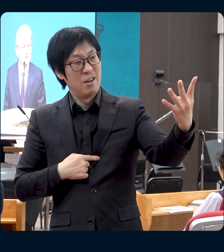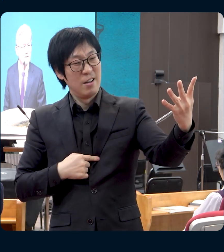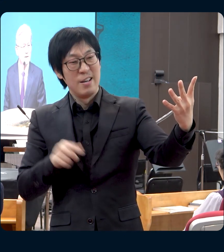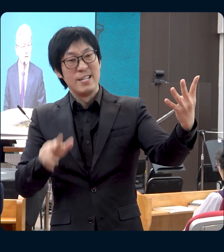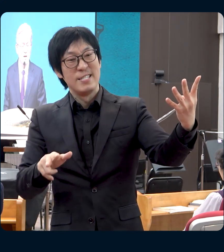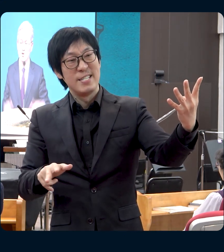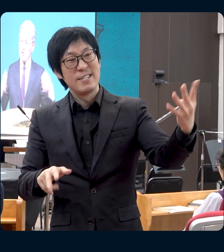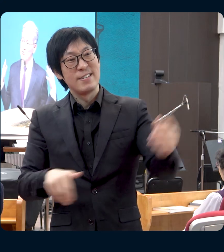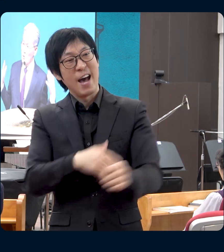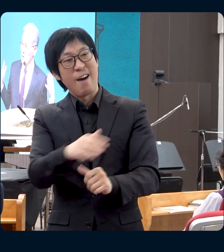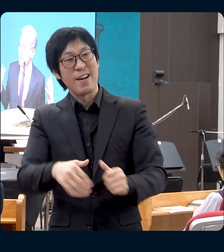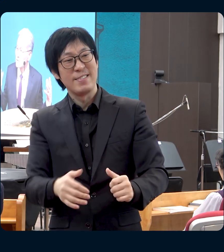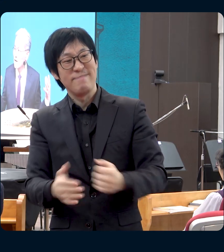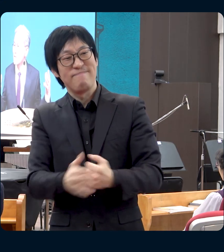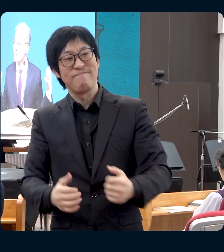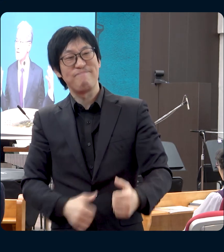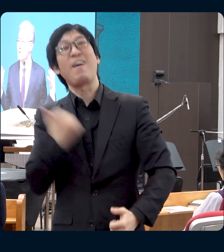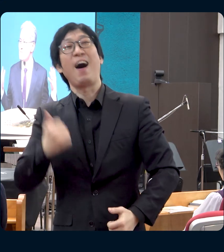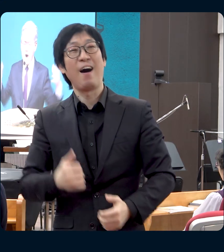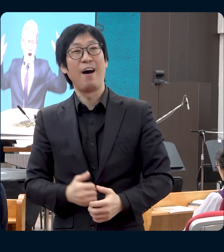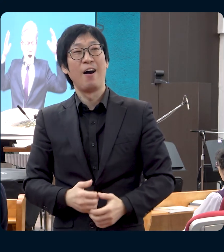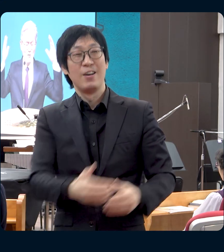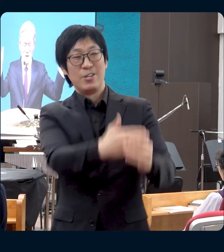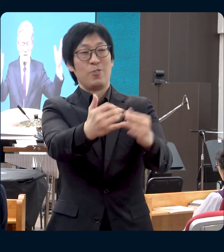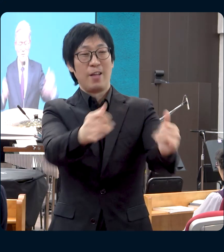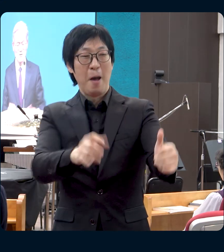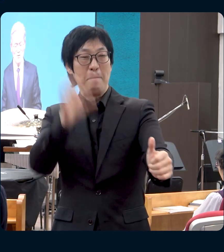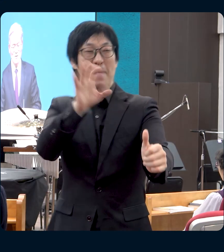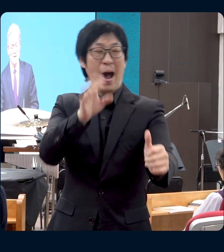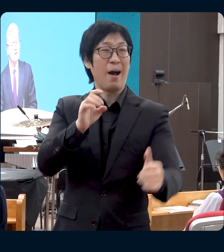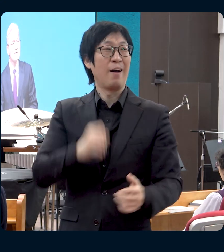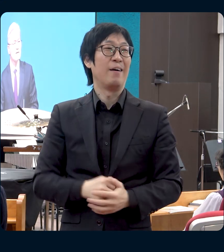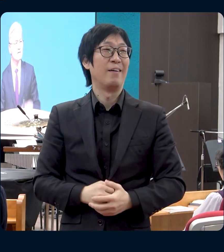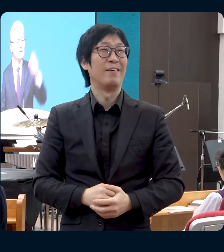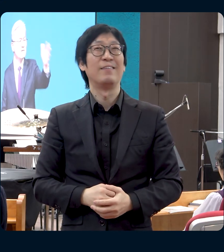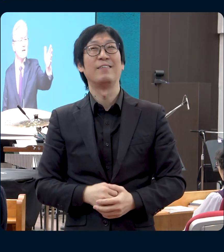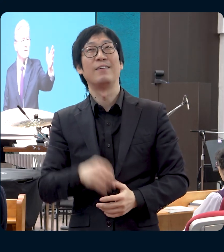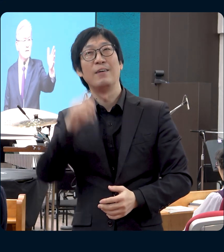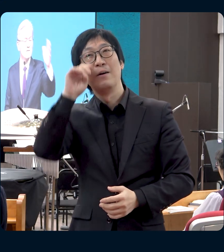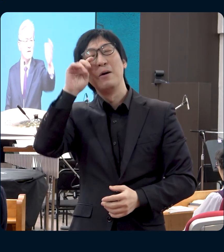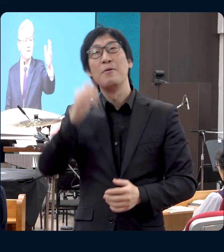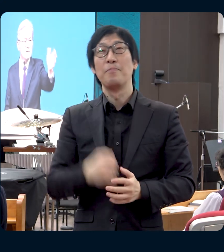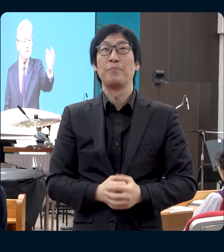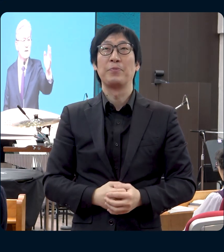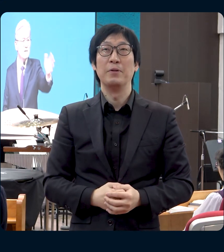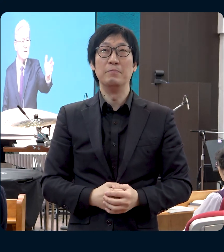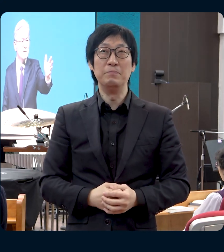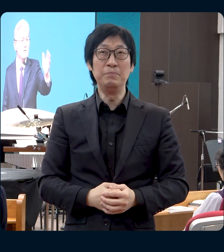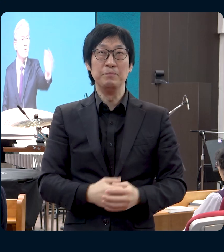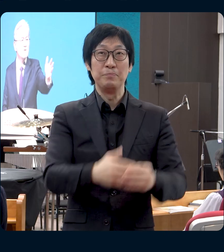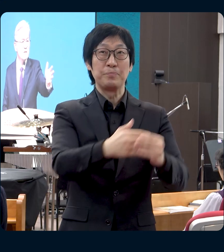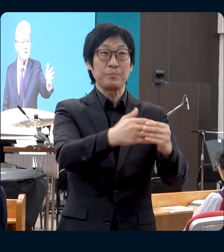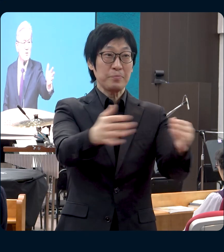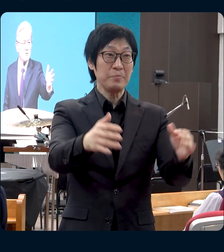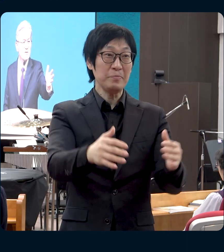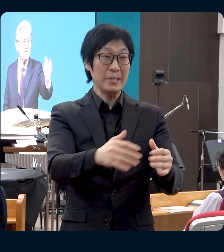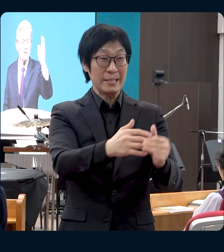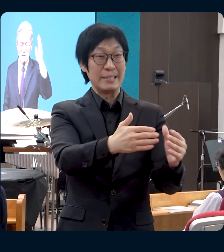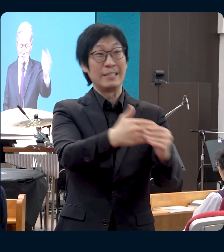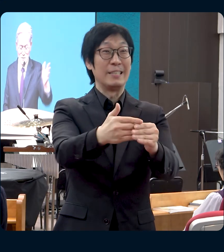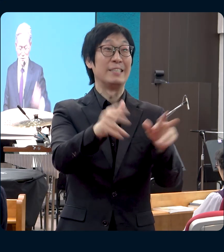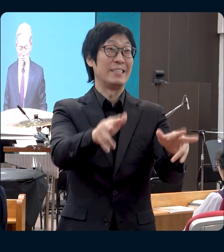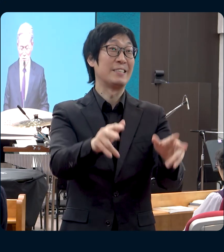아시죠? 제가 적군 역할을 하는 거예요. 막 화를 내면서 그 이랜드 대리한테. 근데 그 이랜드 대리가 지금 목사님이거든요.